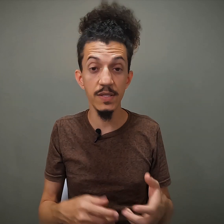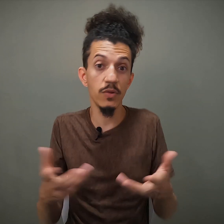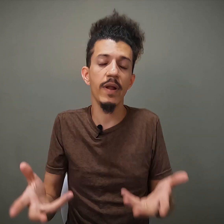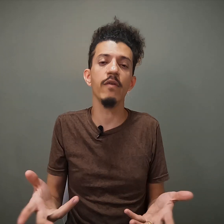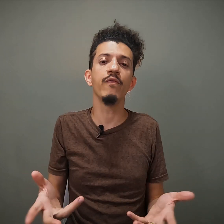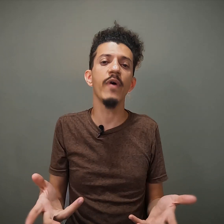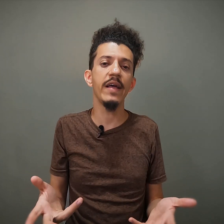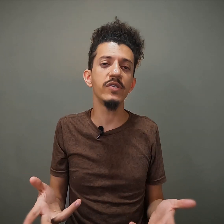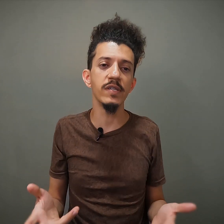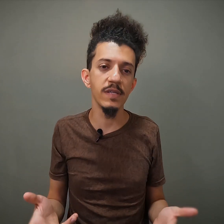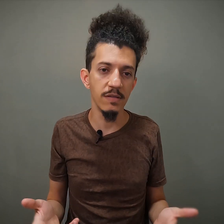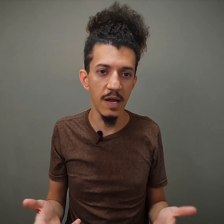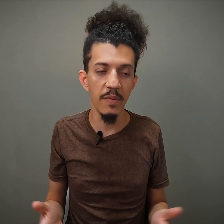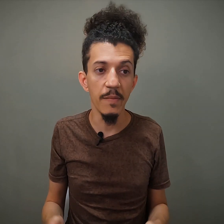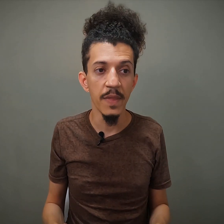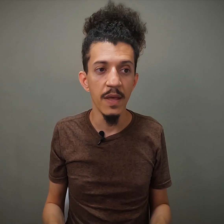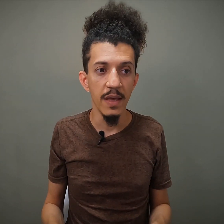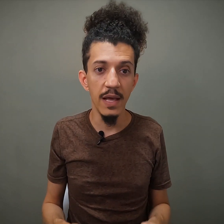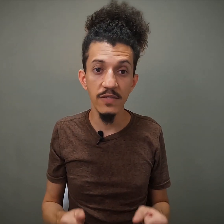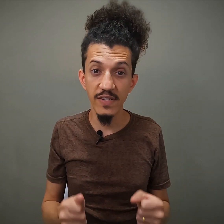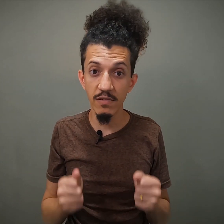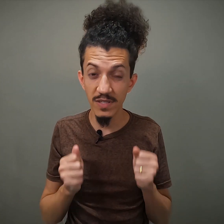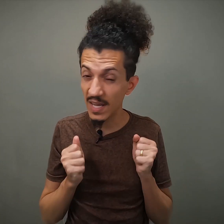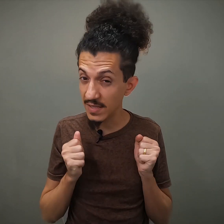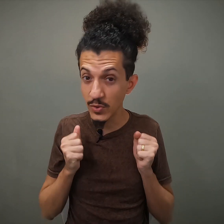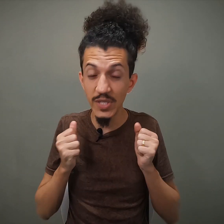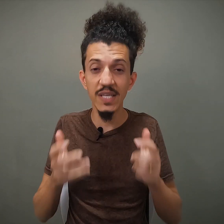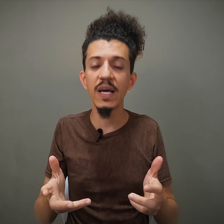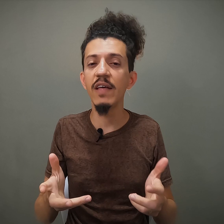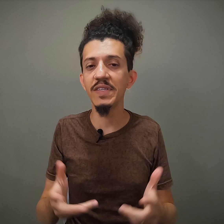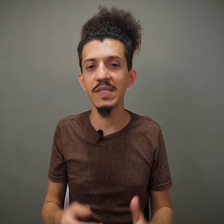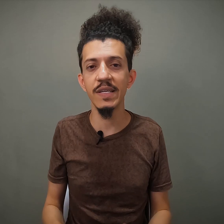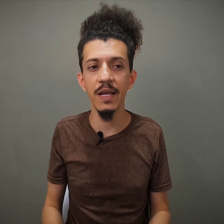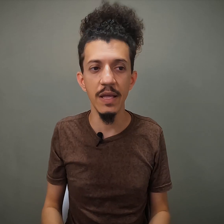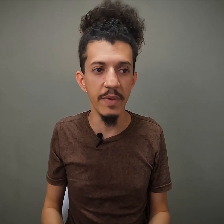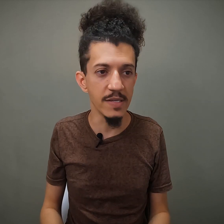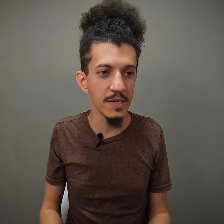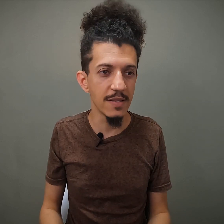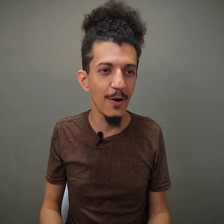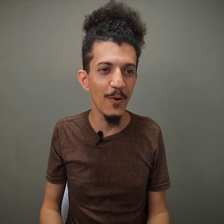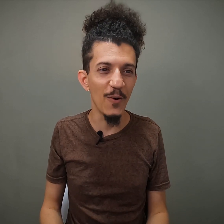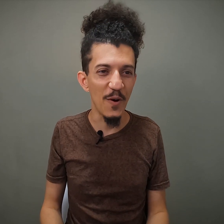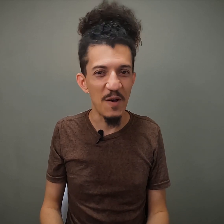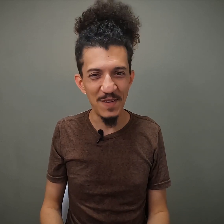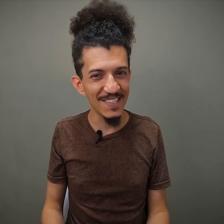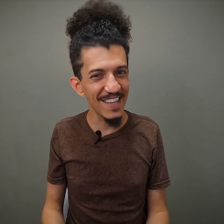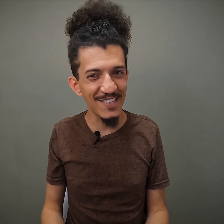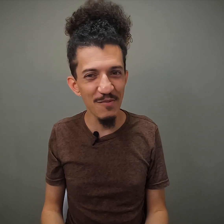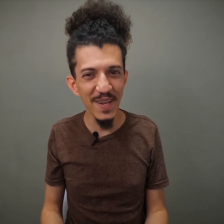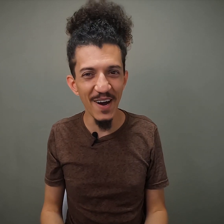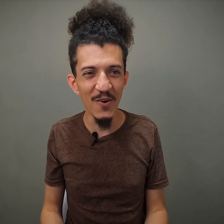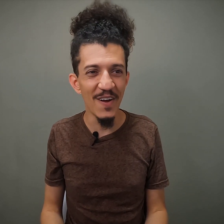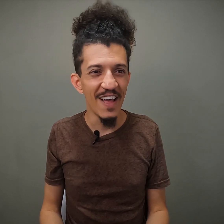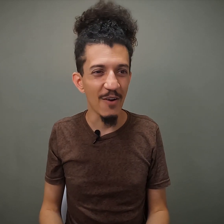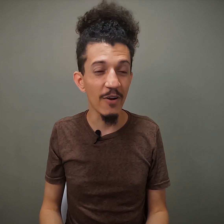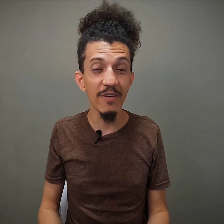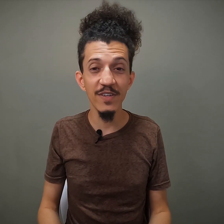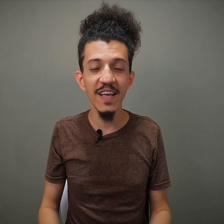se tornaram fluentes, sabe? E eles faziam sinalizações incríveis assim em Libras. Então, não precisa ter ciúme não. Agora, o que você